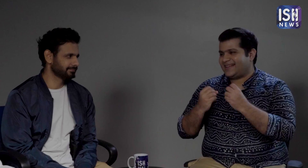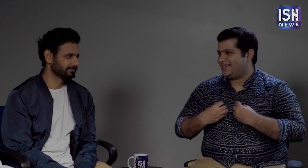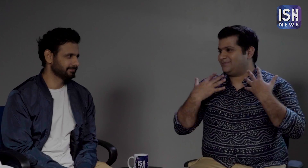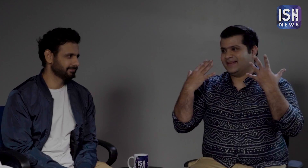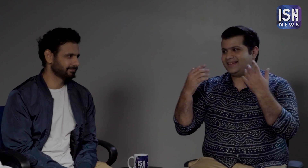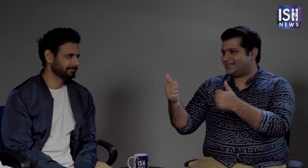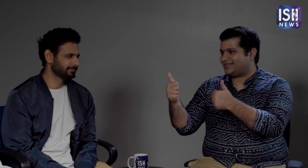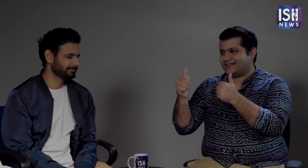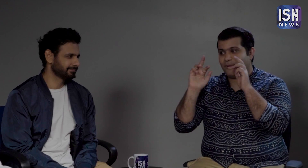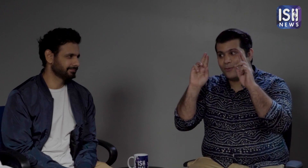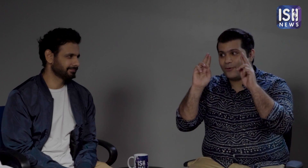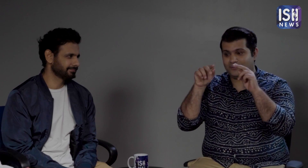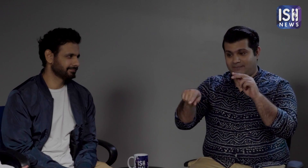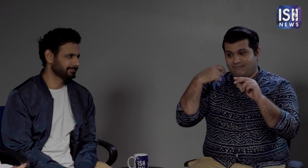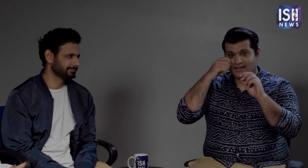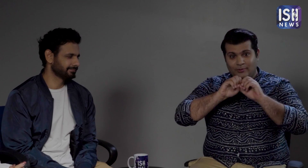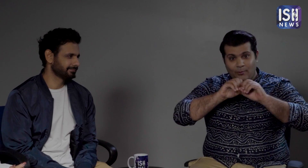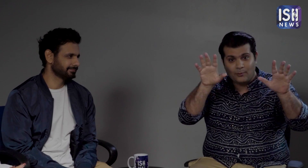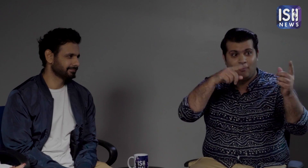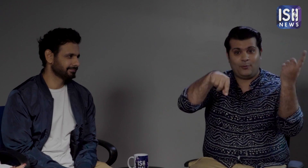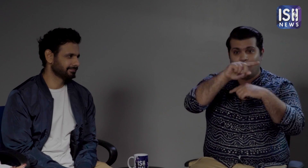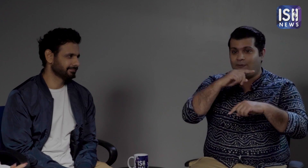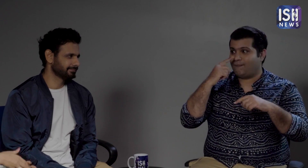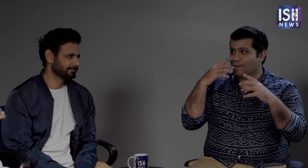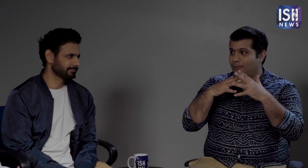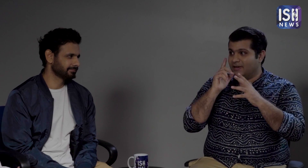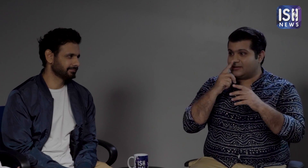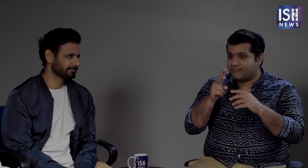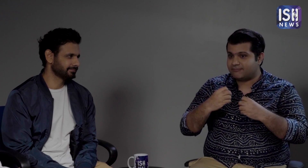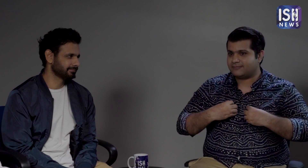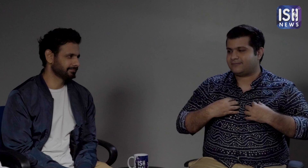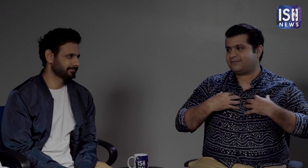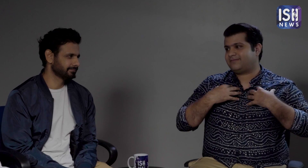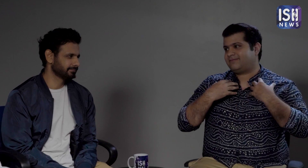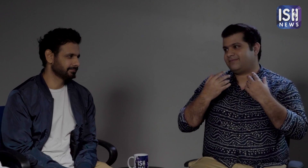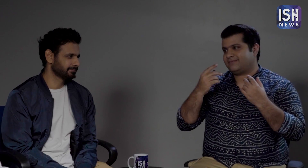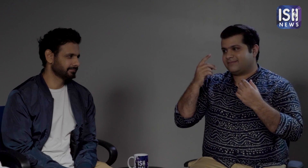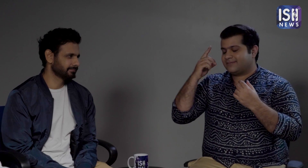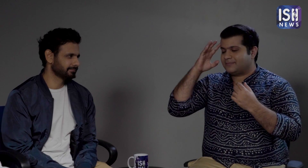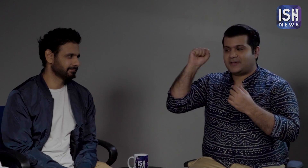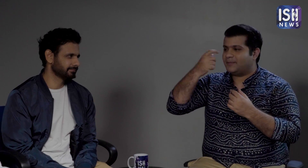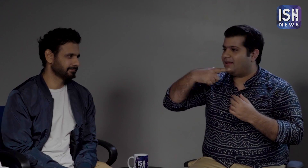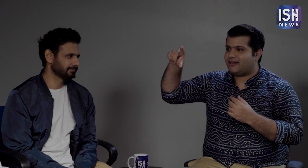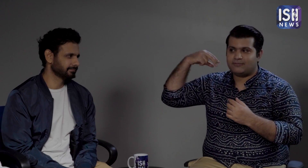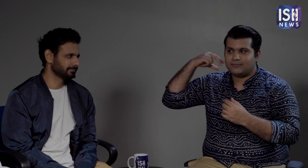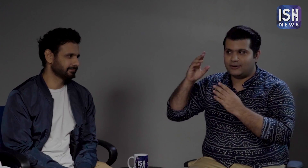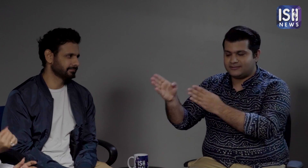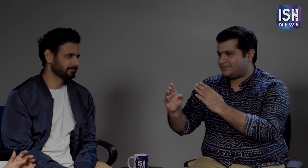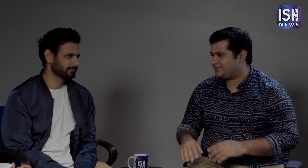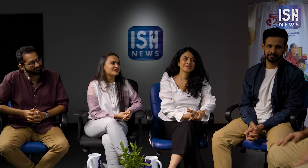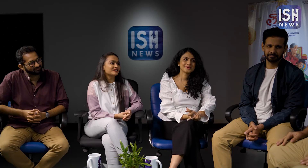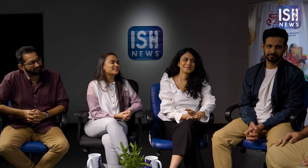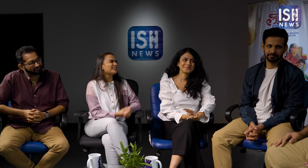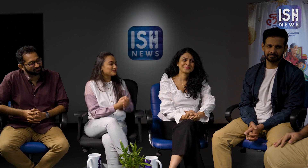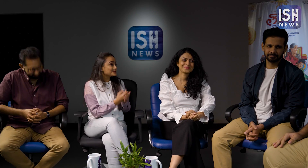वंडरफुल, बहुत ही इंस्पायरिंग था. आई होप ये वीडियो हम जब स्प्रेड करेंगे उसके बाद डेफ वुमेन बहुत ही